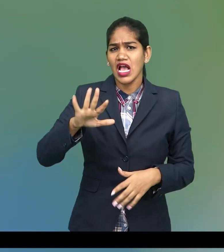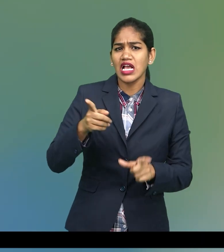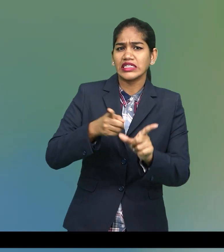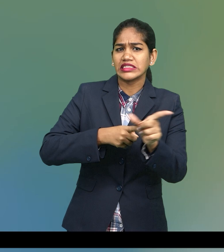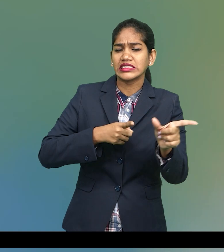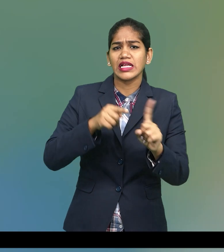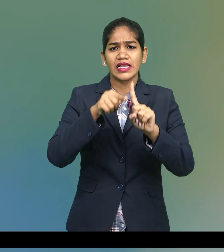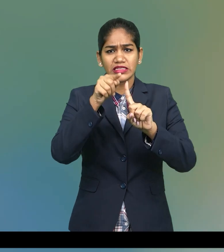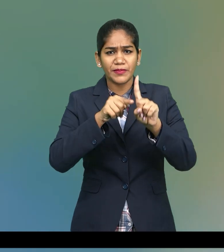తగ్గుతుంది.